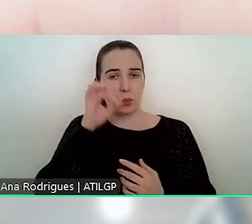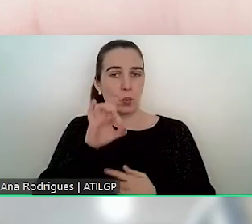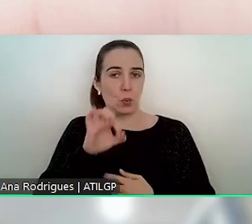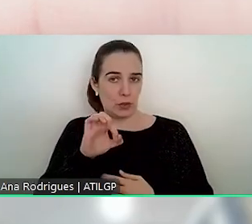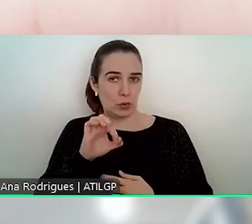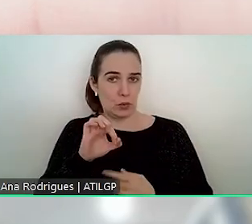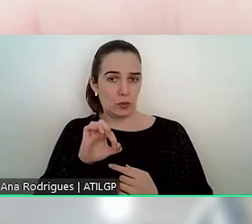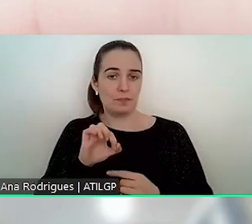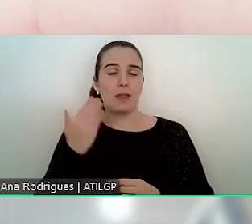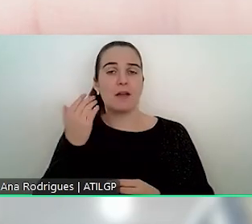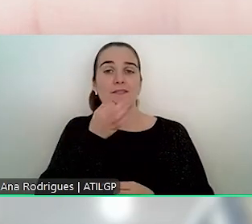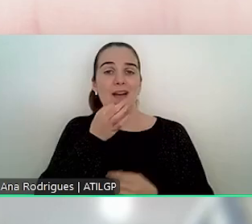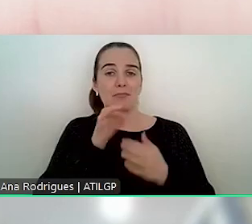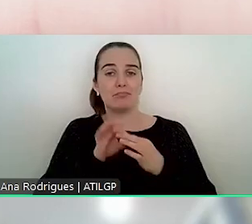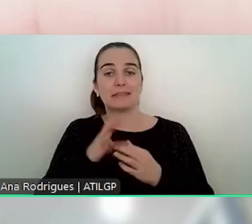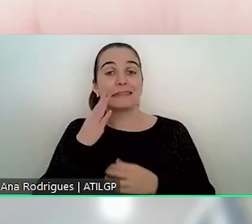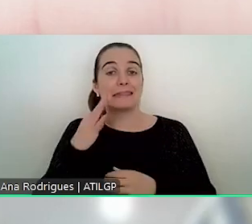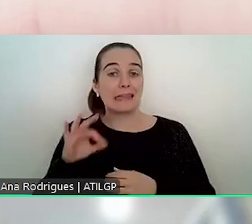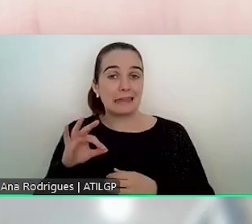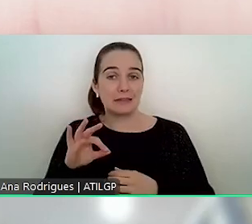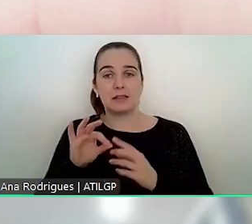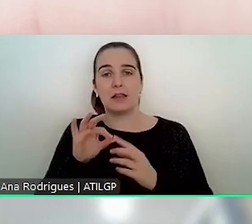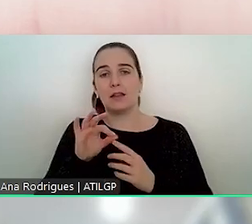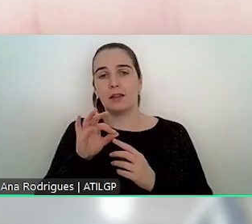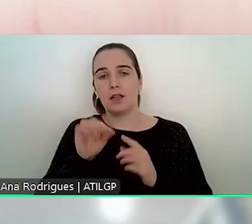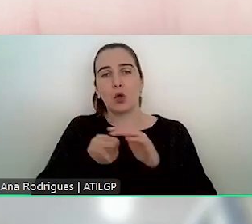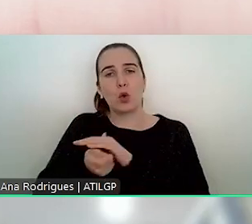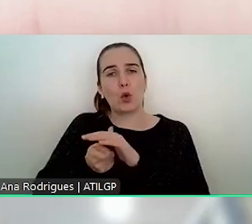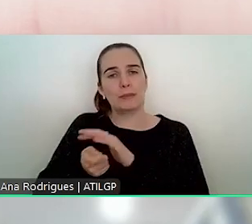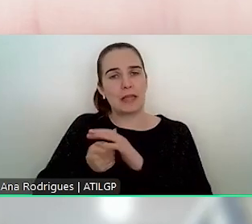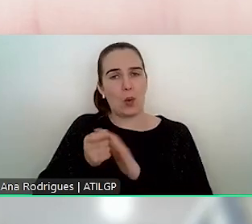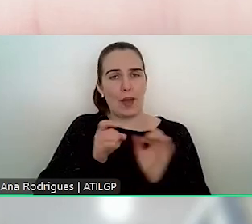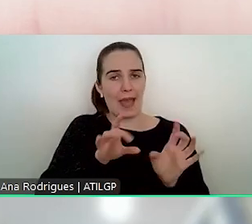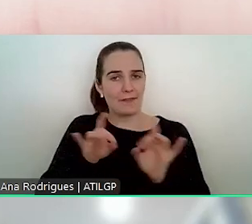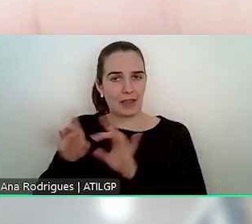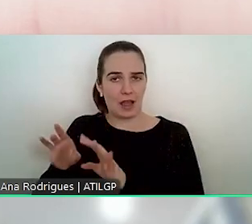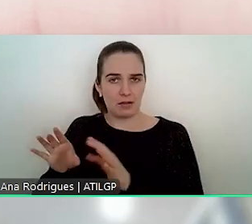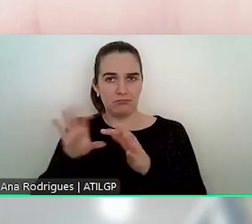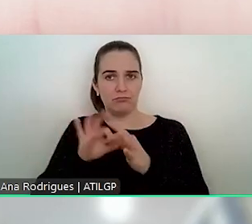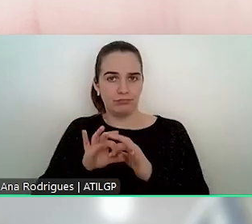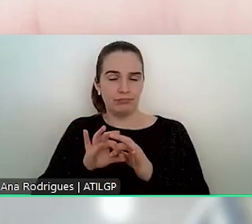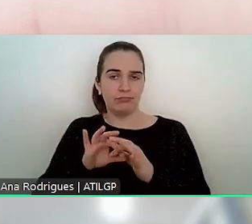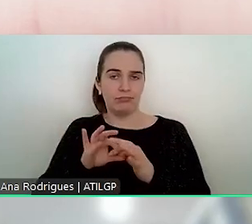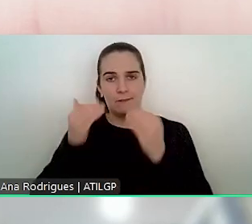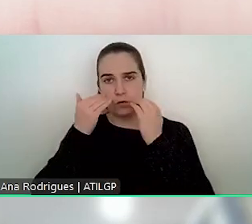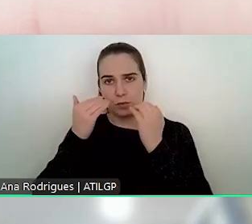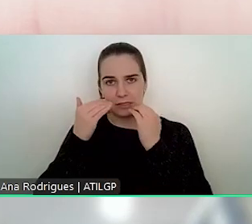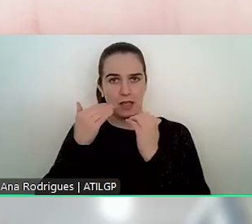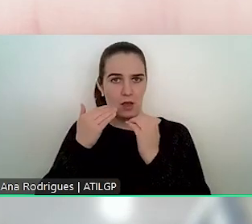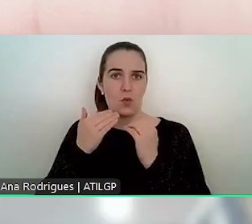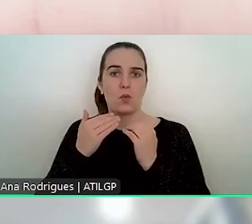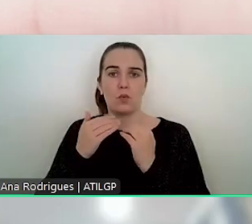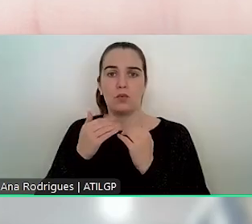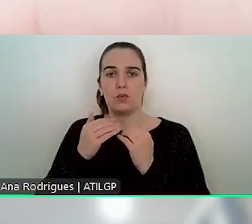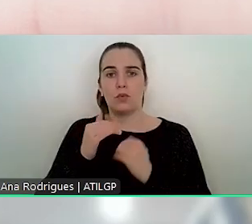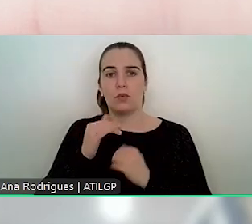tinha a ver com a tentativa de prevenir contra a corrupção associada à disponibilização de informação sobre a implementação